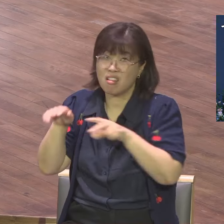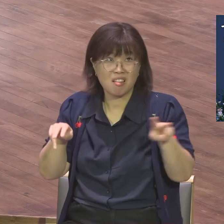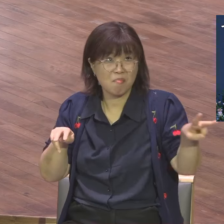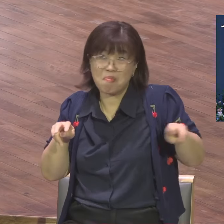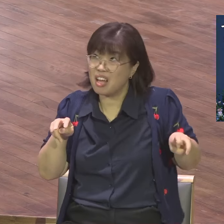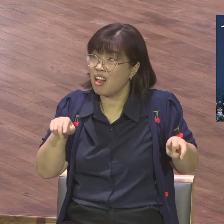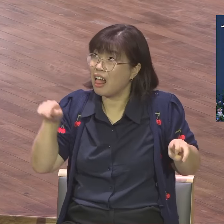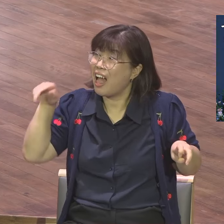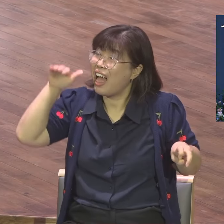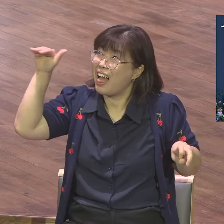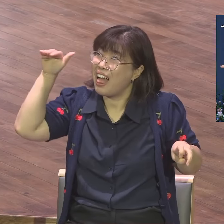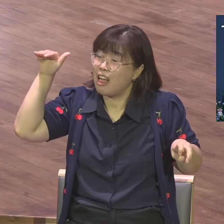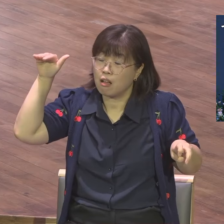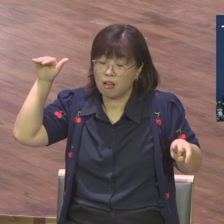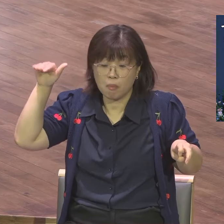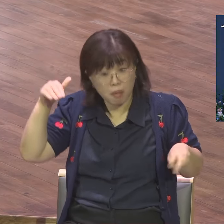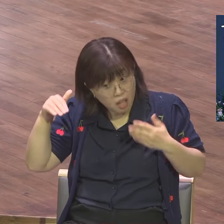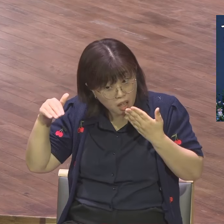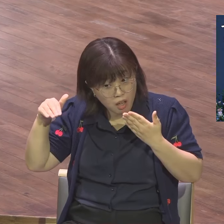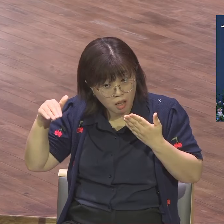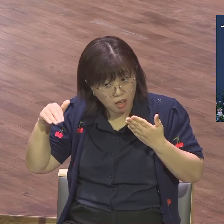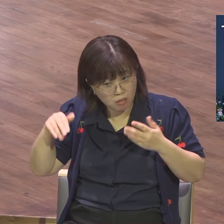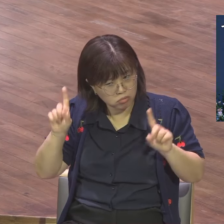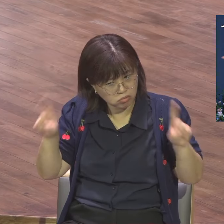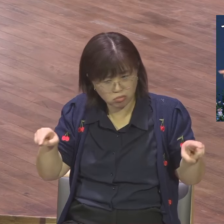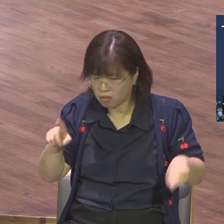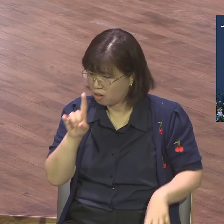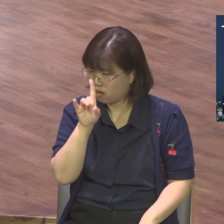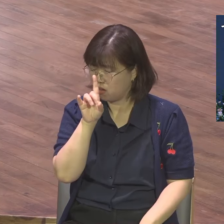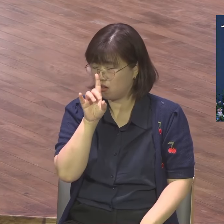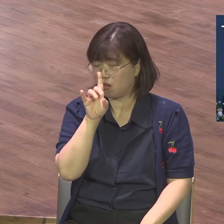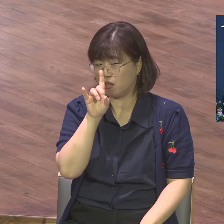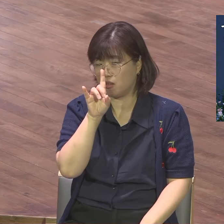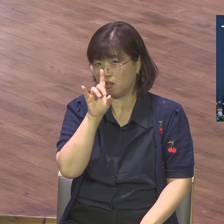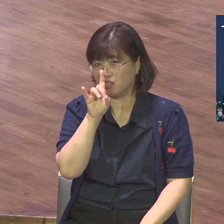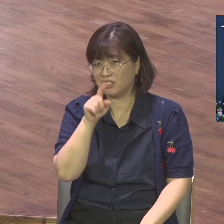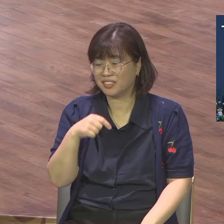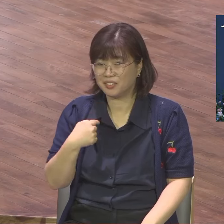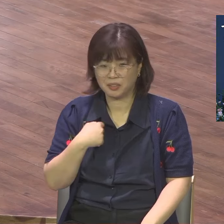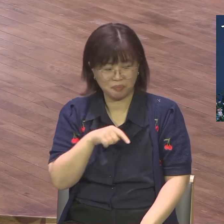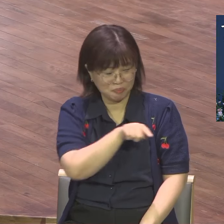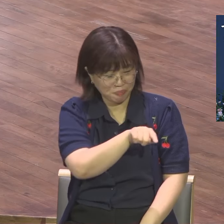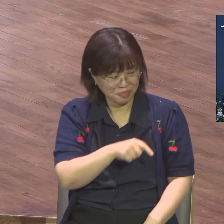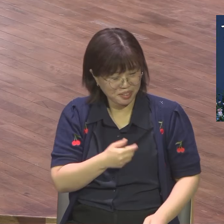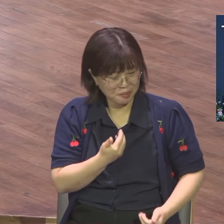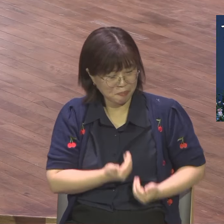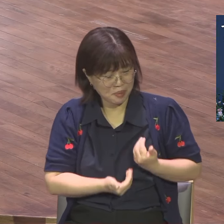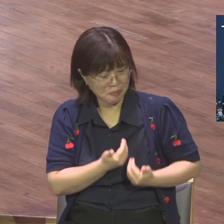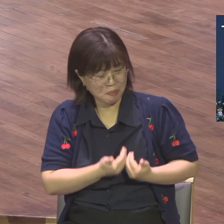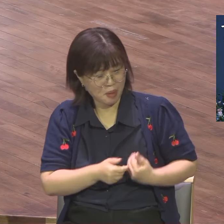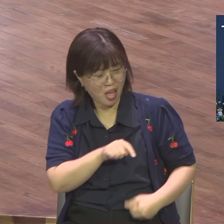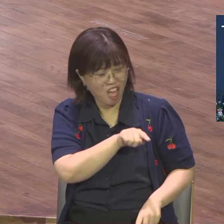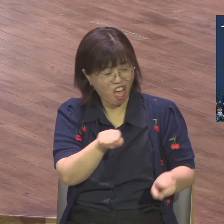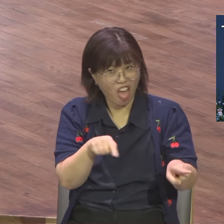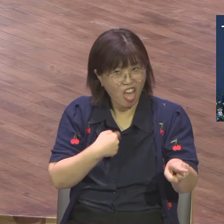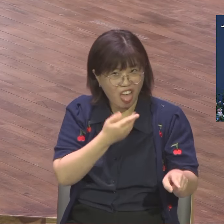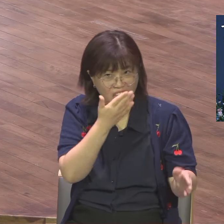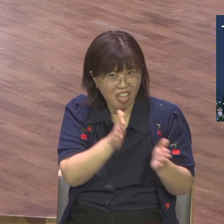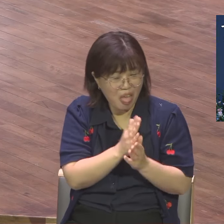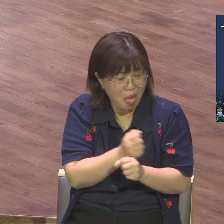이 사람 저 사람에게 저 사람이 흉을 봐. 막 비판하고 욕을 하. 관계를 끊게 만들어. 하나님 안 믿는